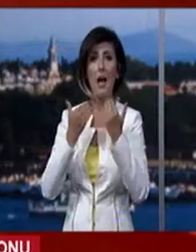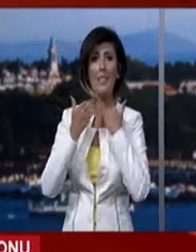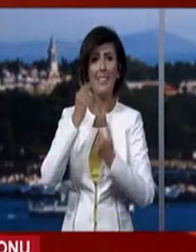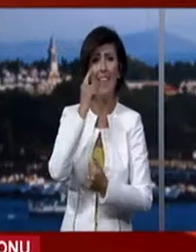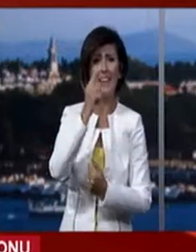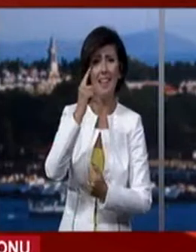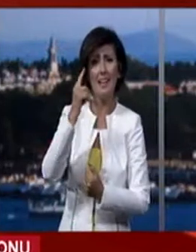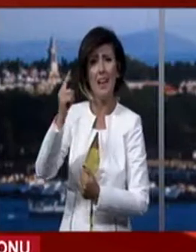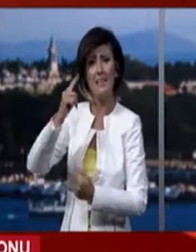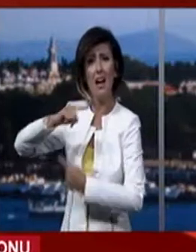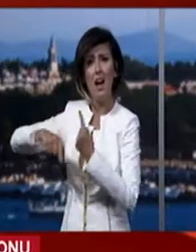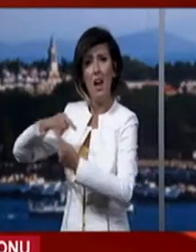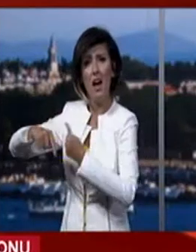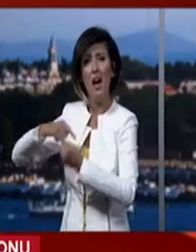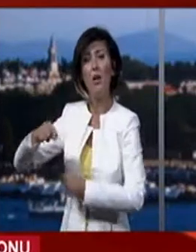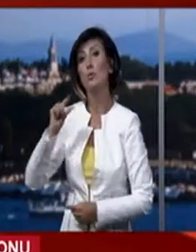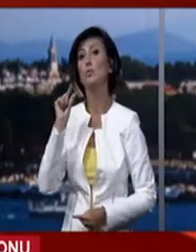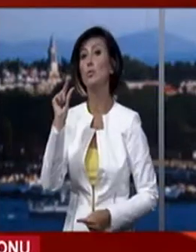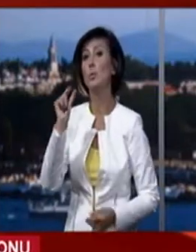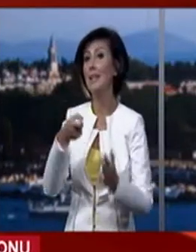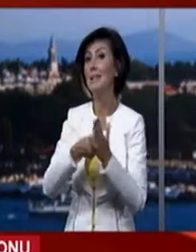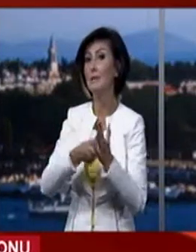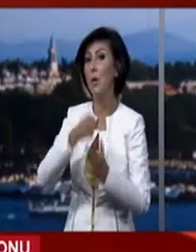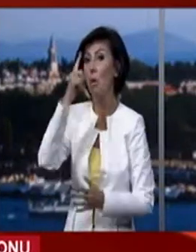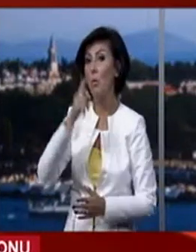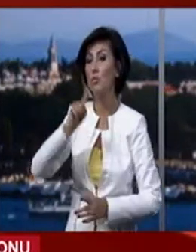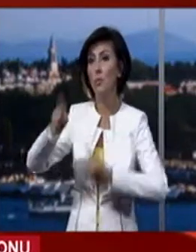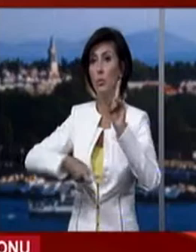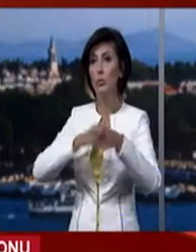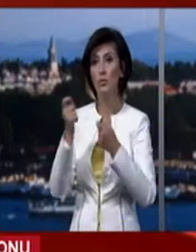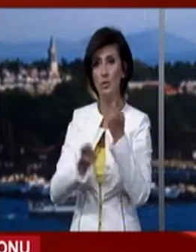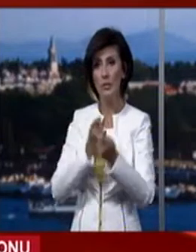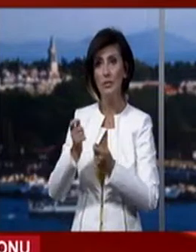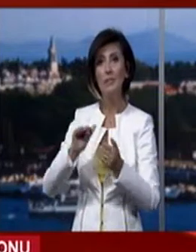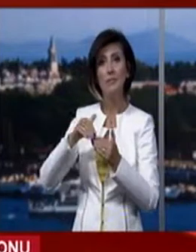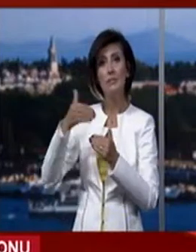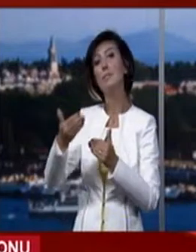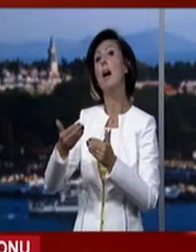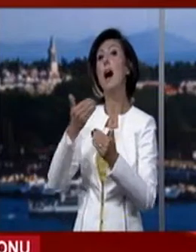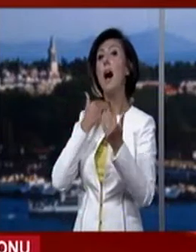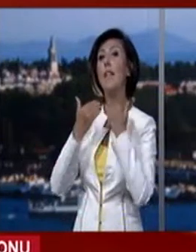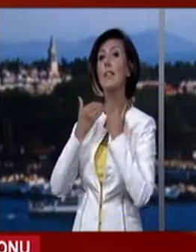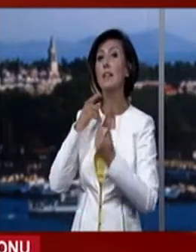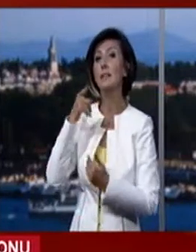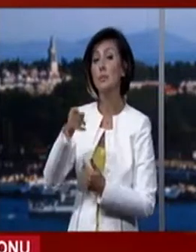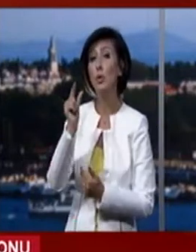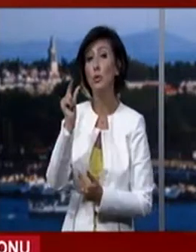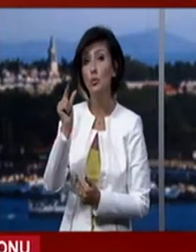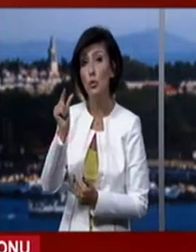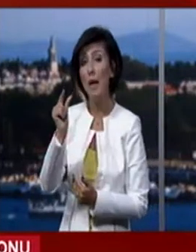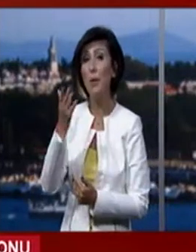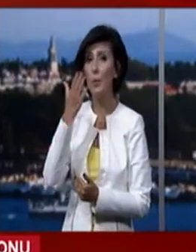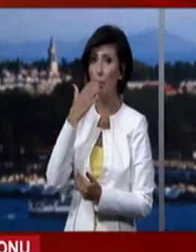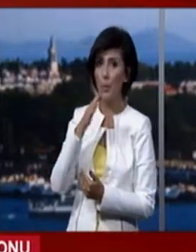tek arandı. Şüpheli isimler öncelikle bulunmaya çalışıldı. Ancak gidilen adreslerde şüpheli durumlar ya da başka isimler